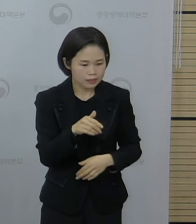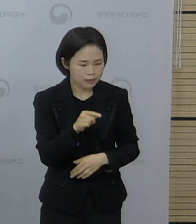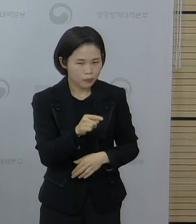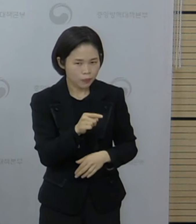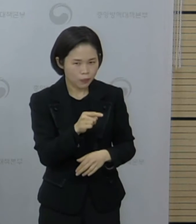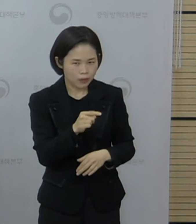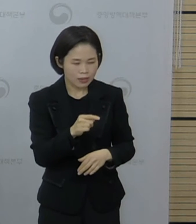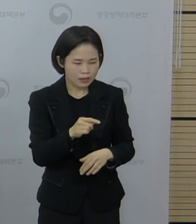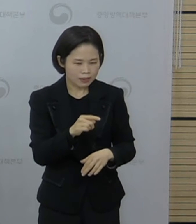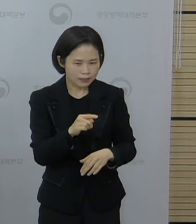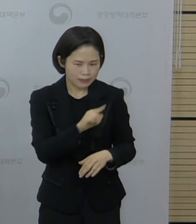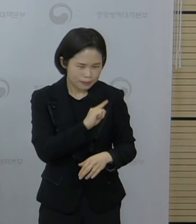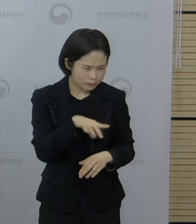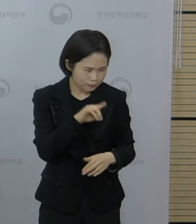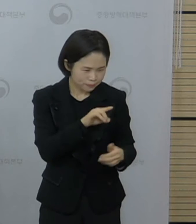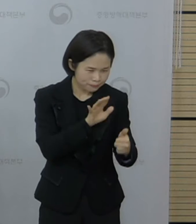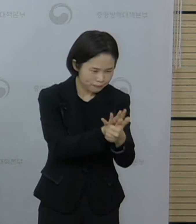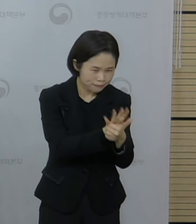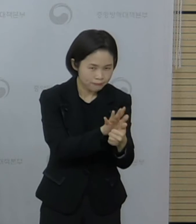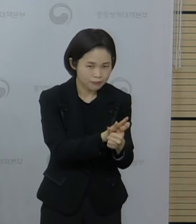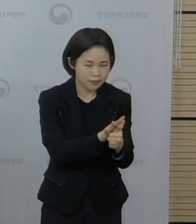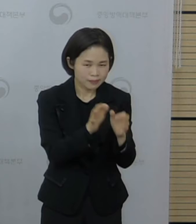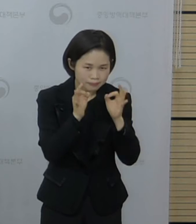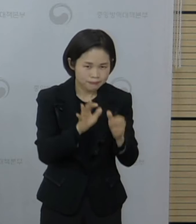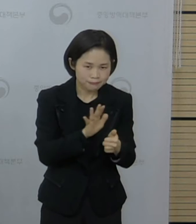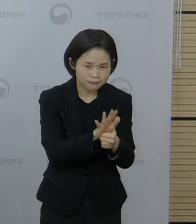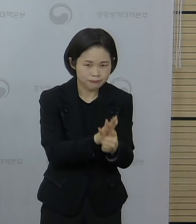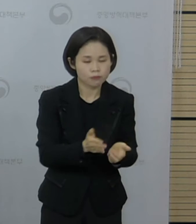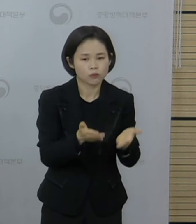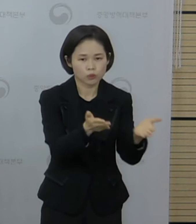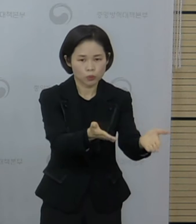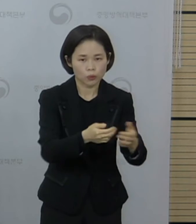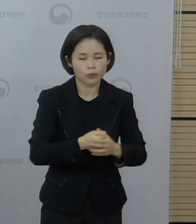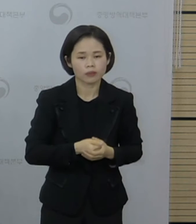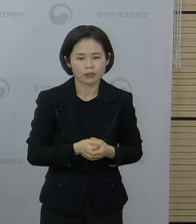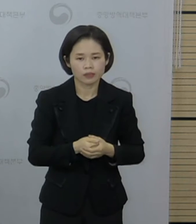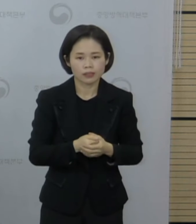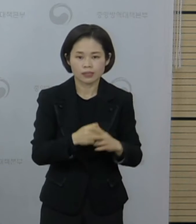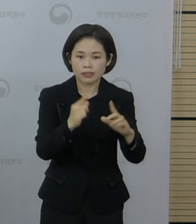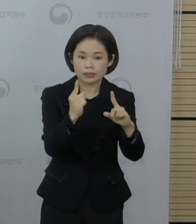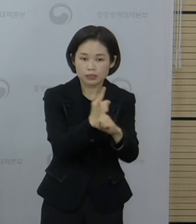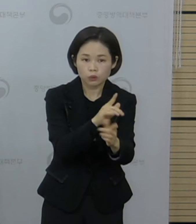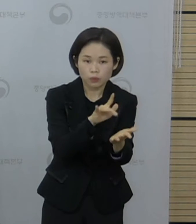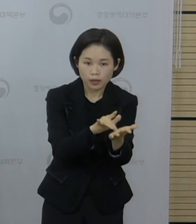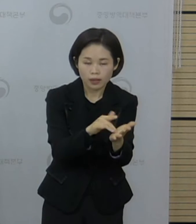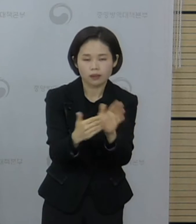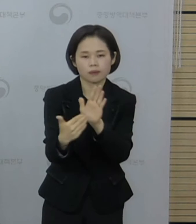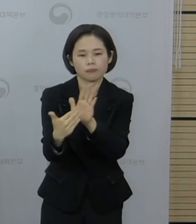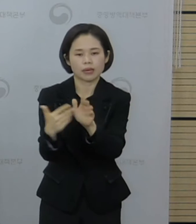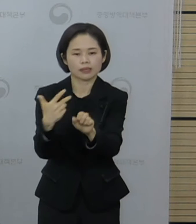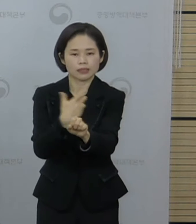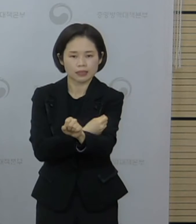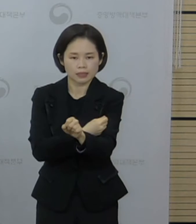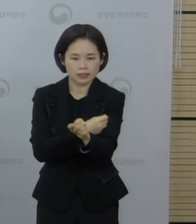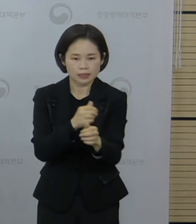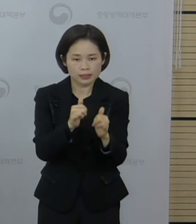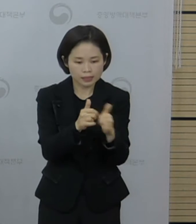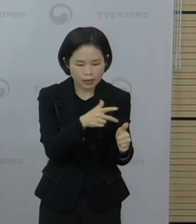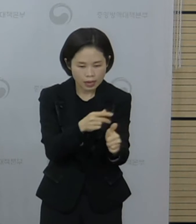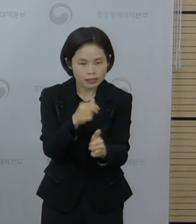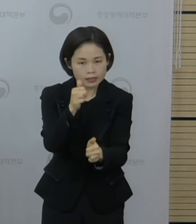하고 진행할 예정으로 있음을 말씀 드리면서 이러한 치료제 그리고 백신의 임상 시험이 있어서